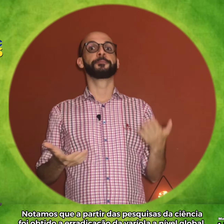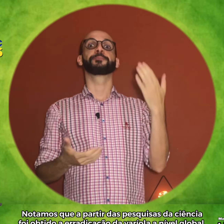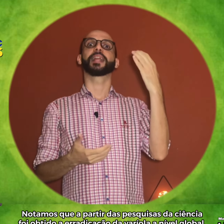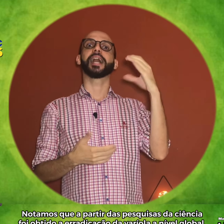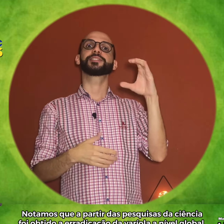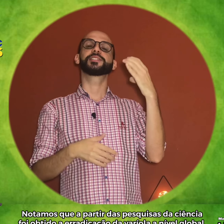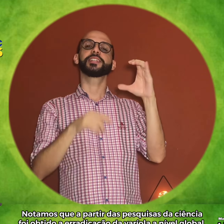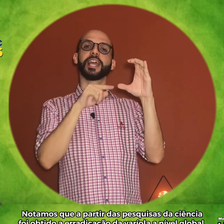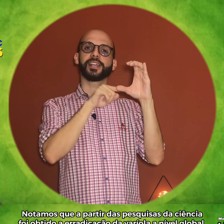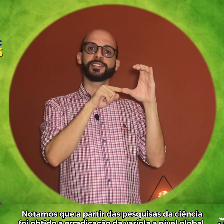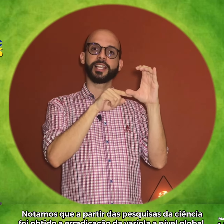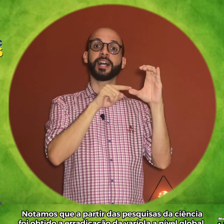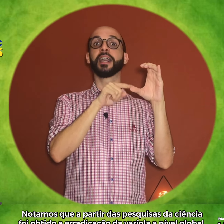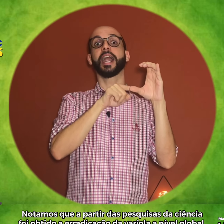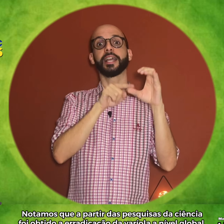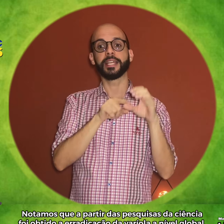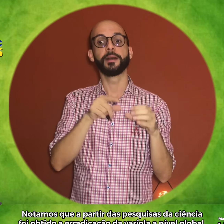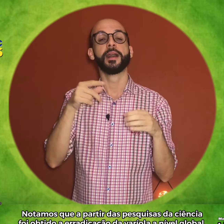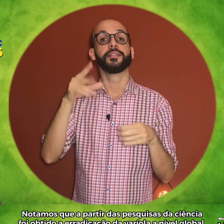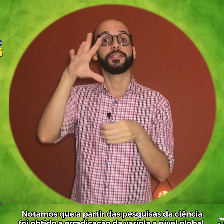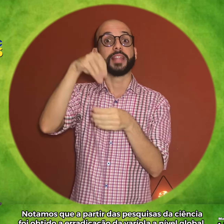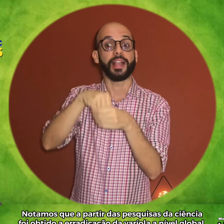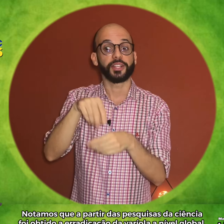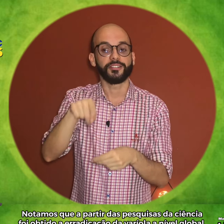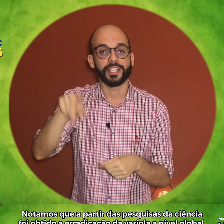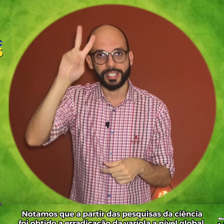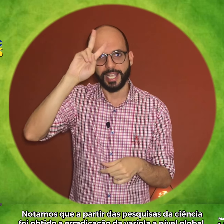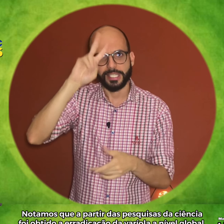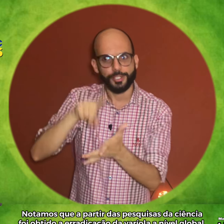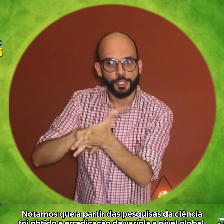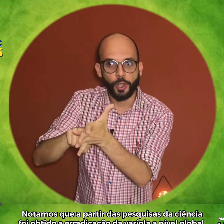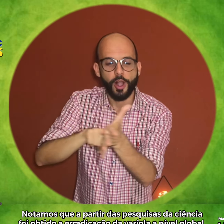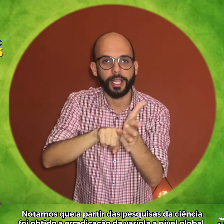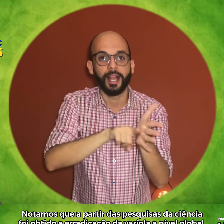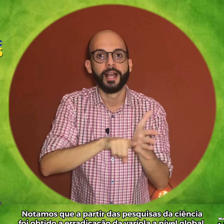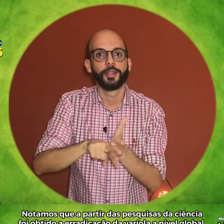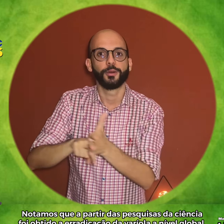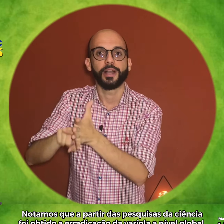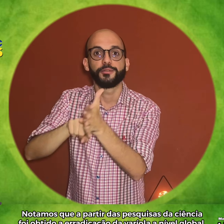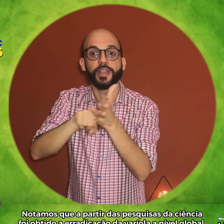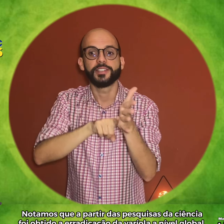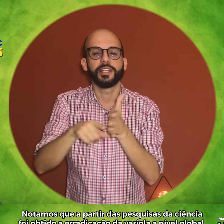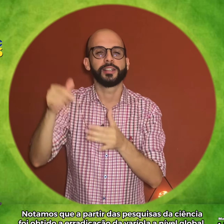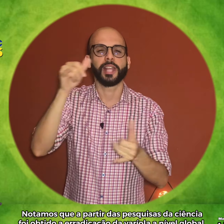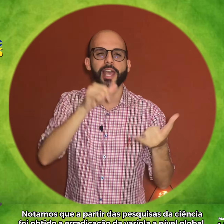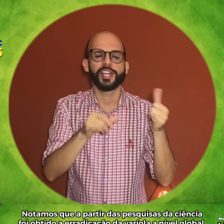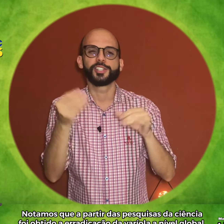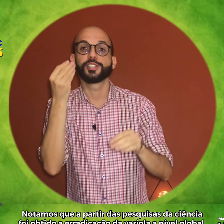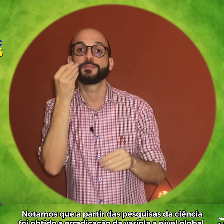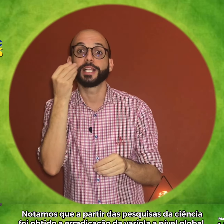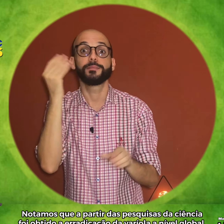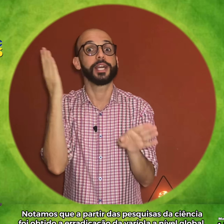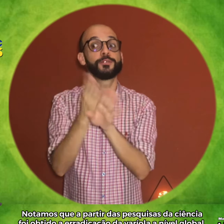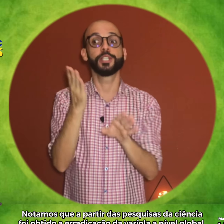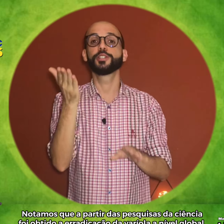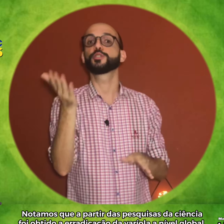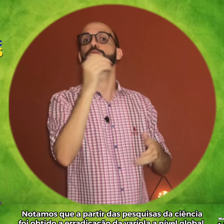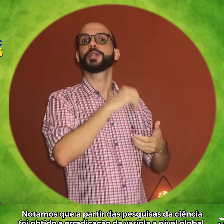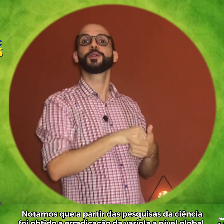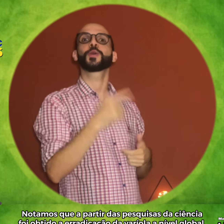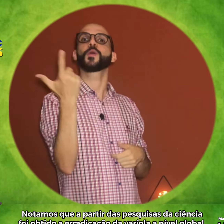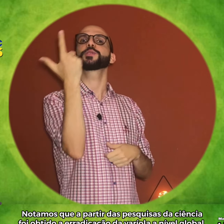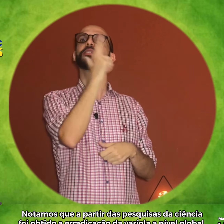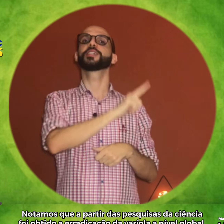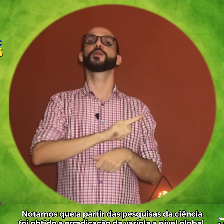Pois é. A ciência, através dessa história, fez ali testes, experimentos, e